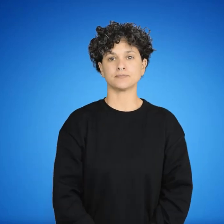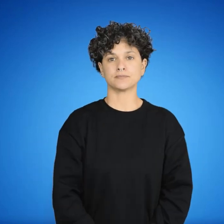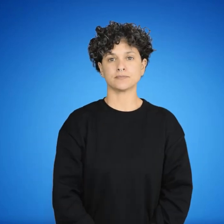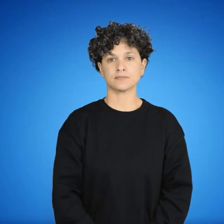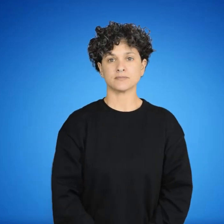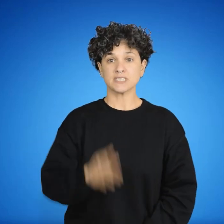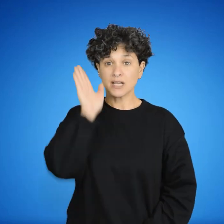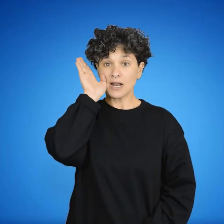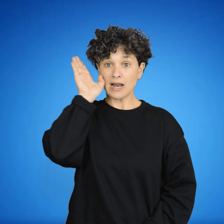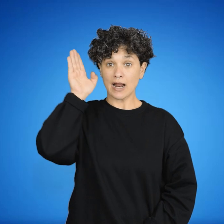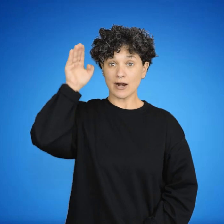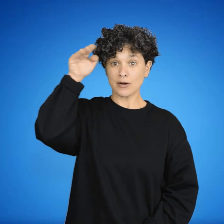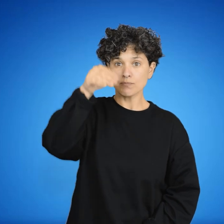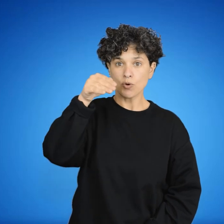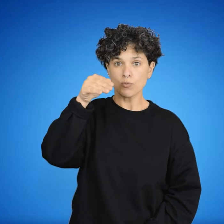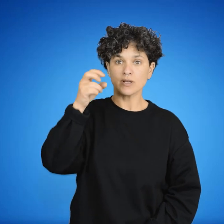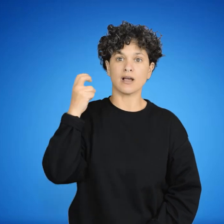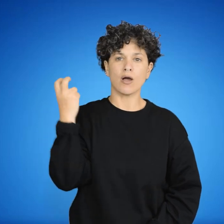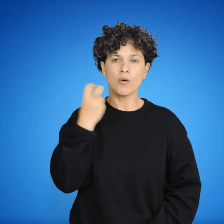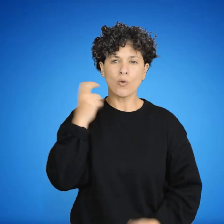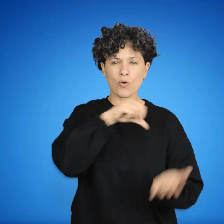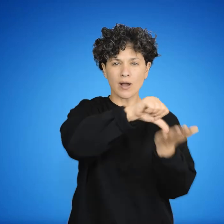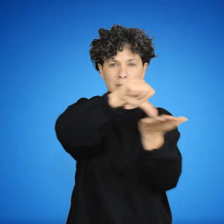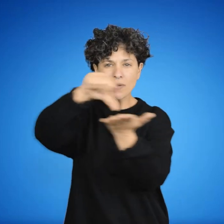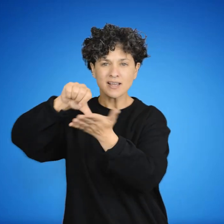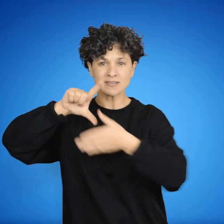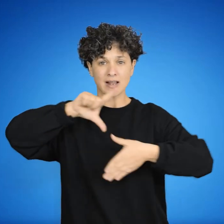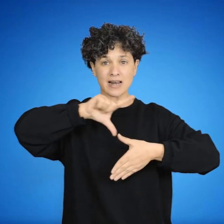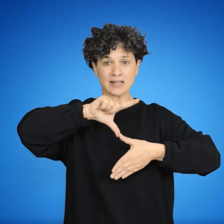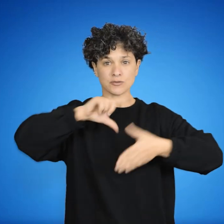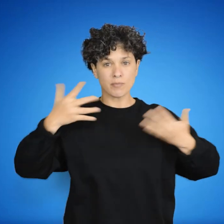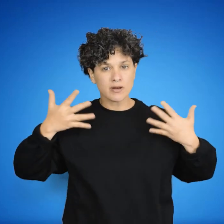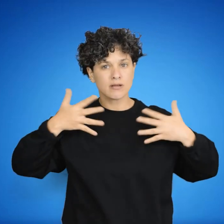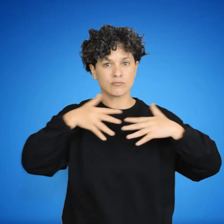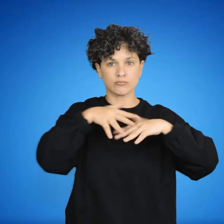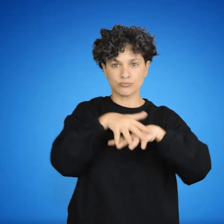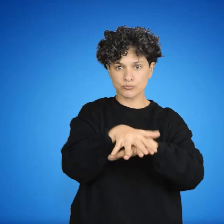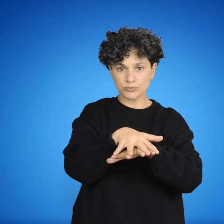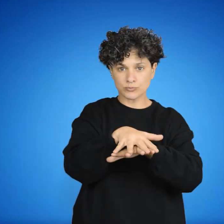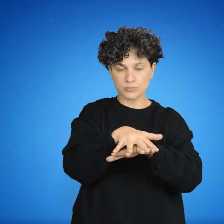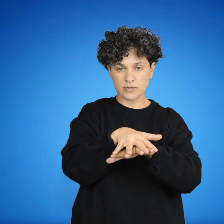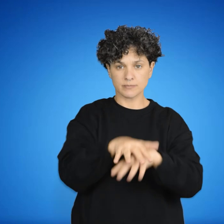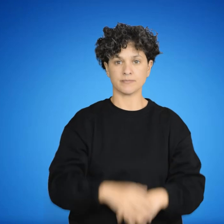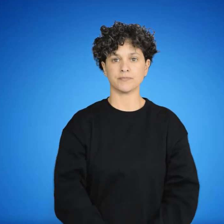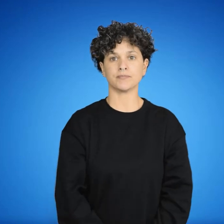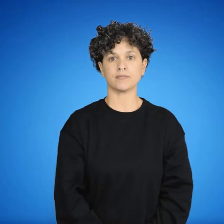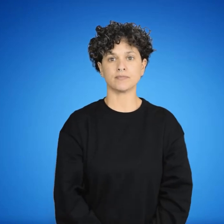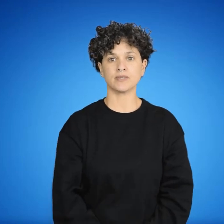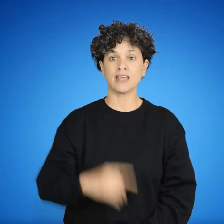la República procurará la integración social y económica de los estados latinoamericanos especialmente en lo que se refiere a la defensa